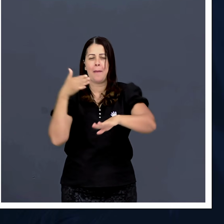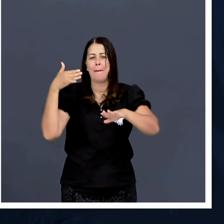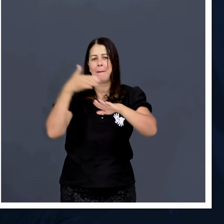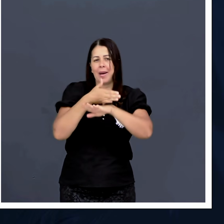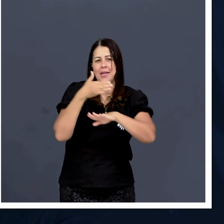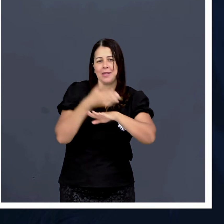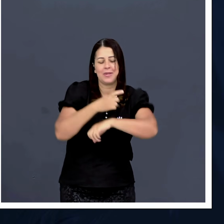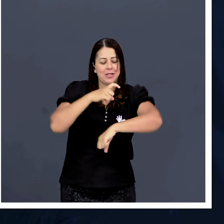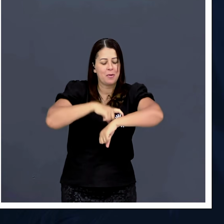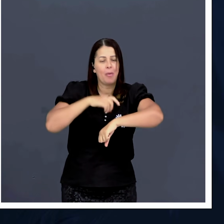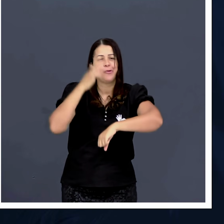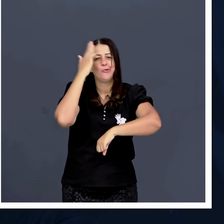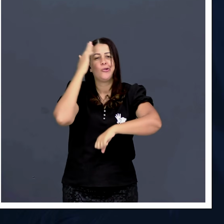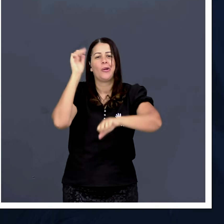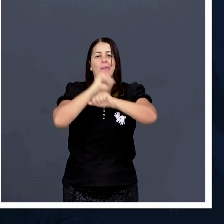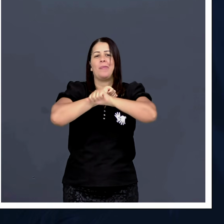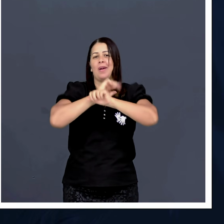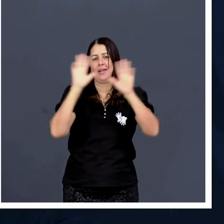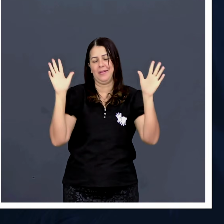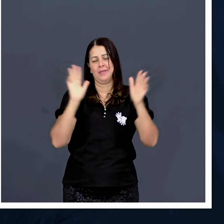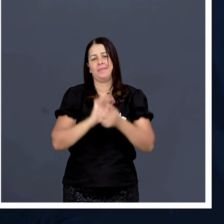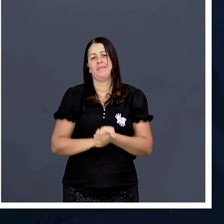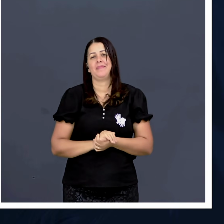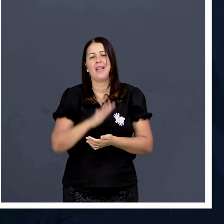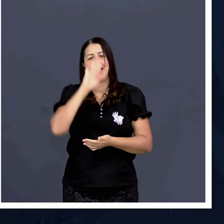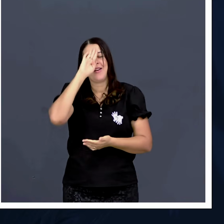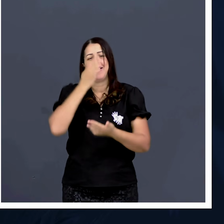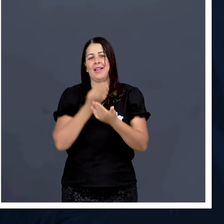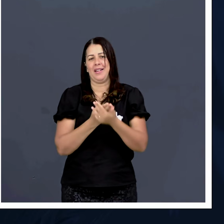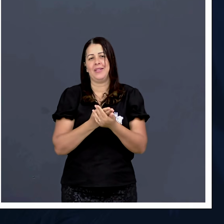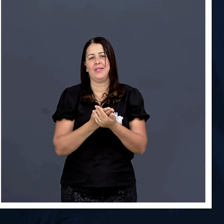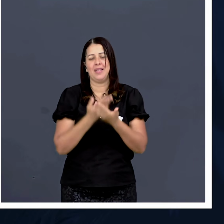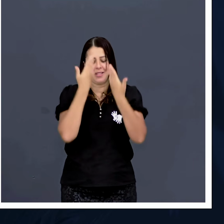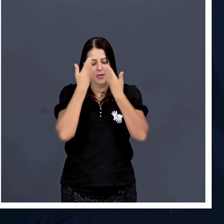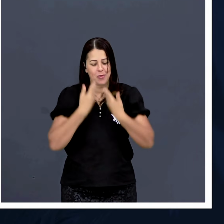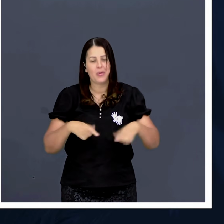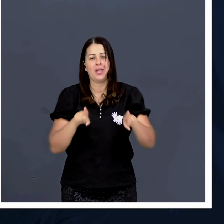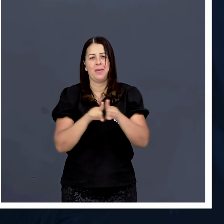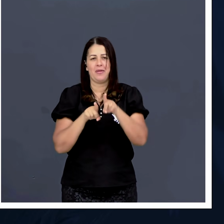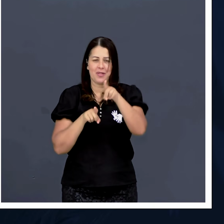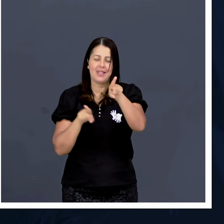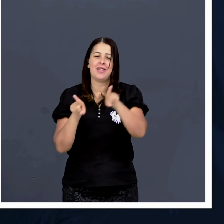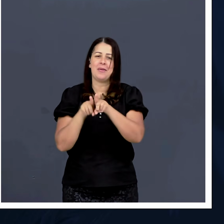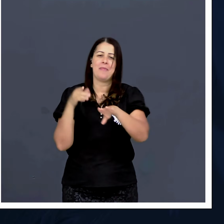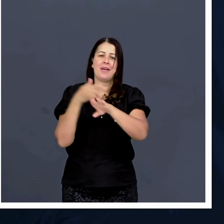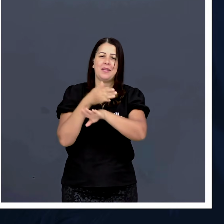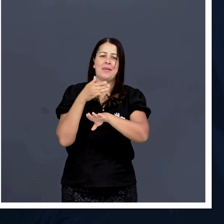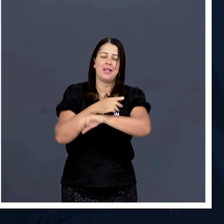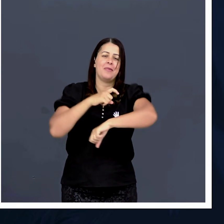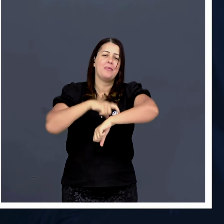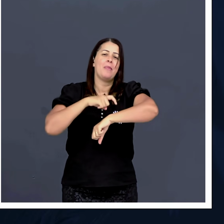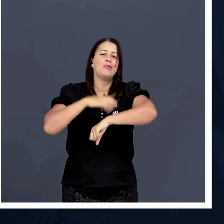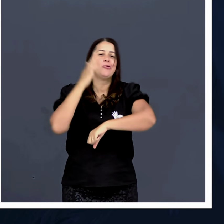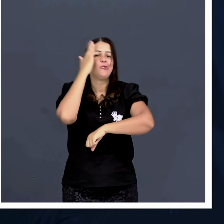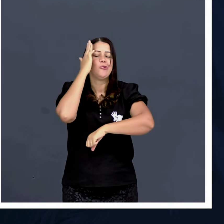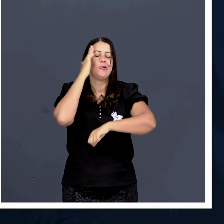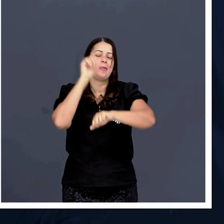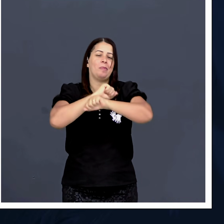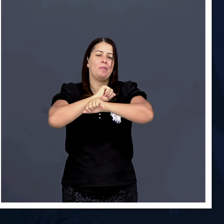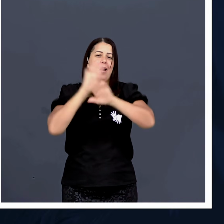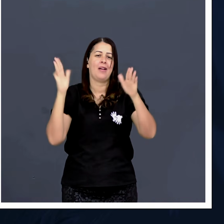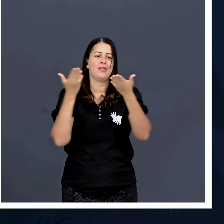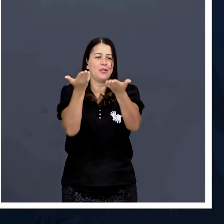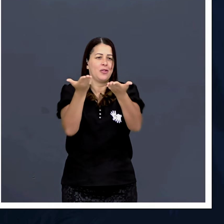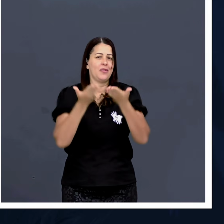participa desse momento com entendimento. Amém? Então eu creio que assim como eu, você fará e participará desse momento com entendimento. Quero